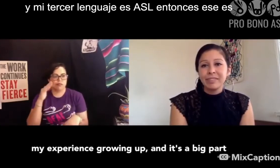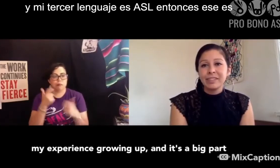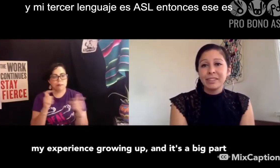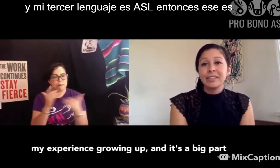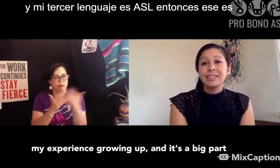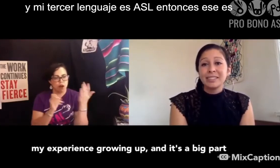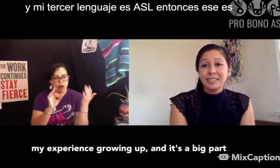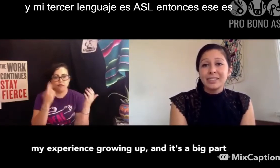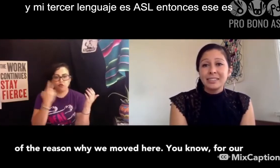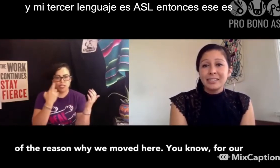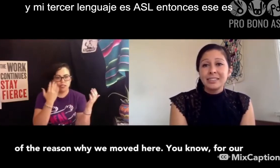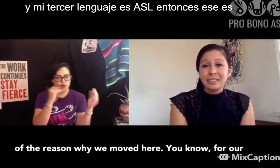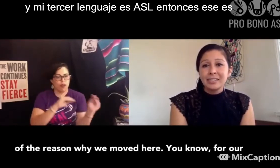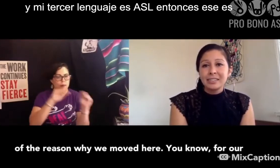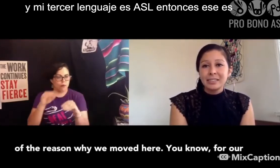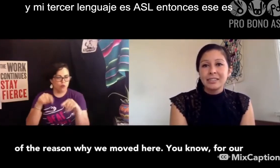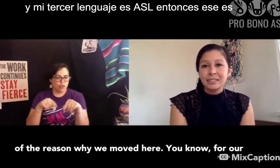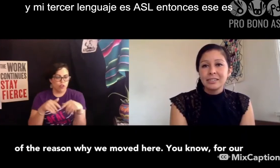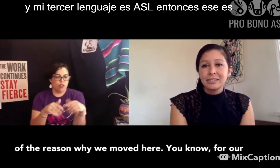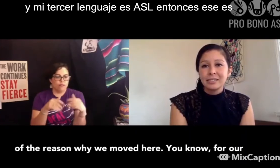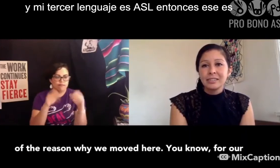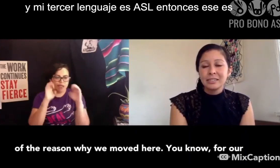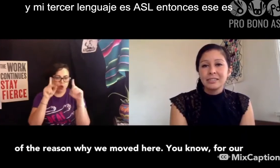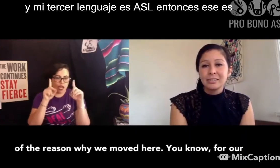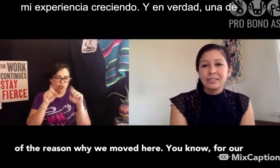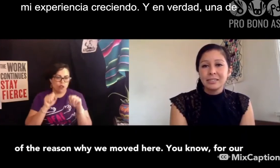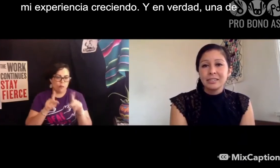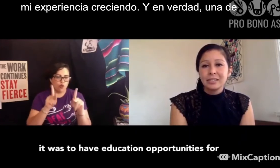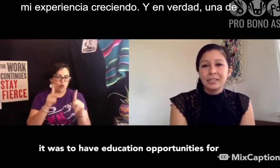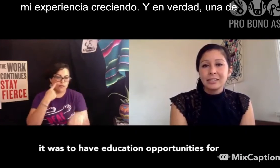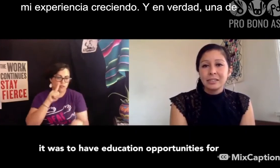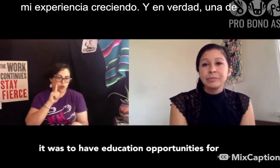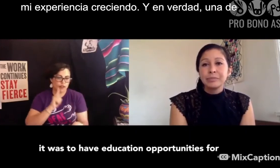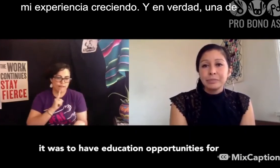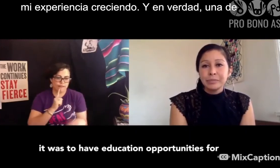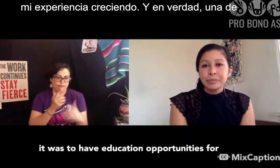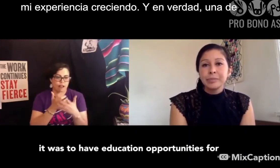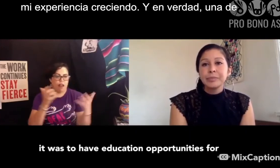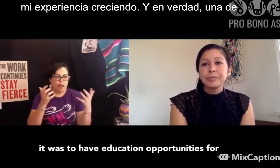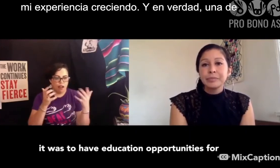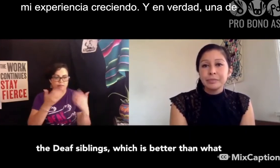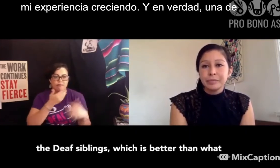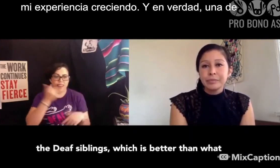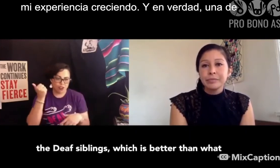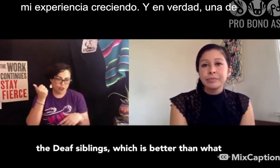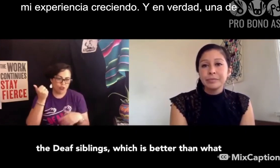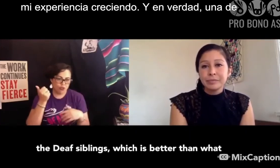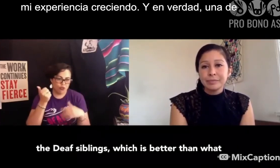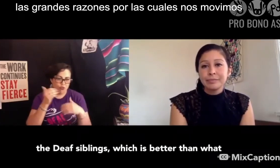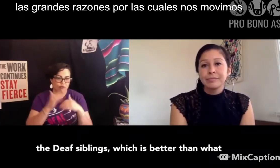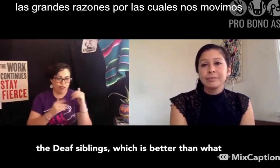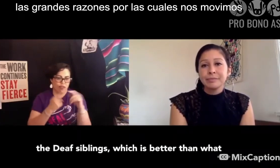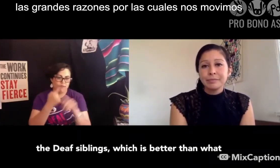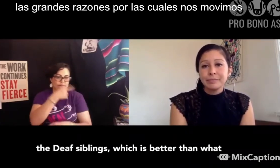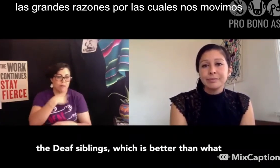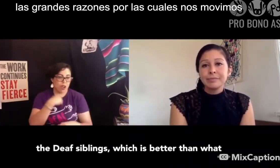tercer lenguaje es ASL. Entonces, esa es mi experiencia creciendo. Y en verdad, una